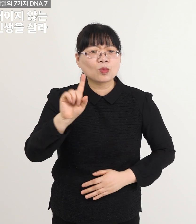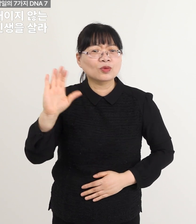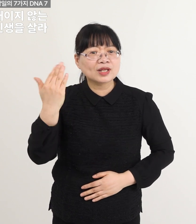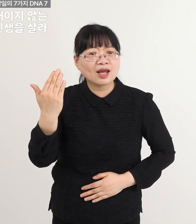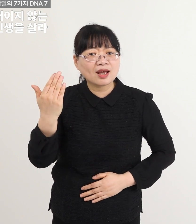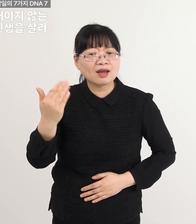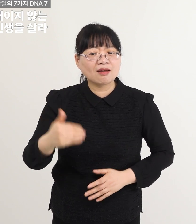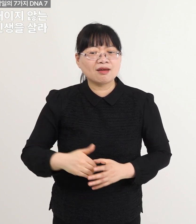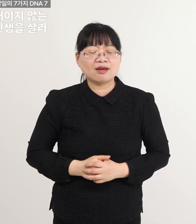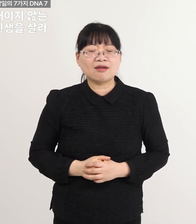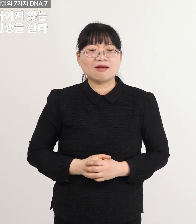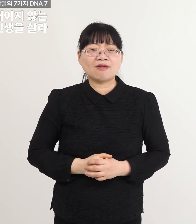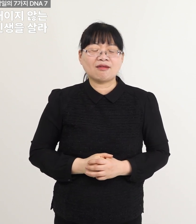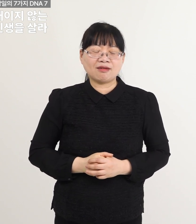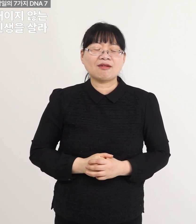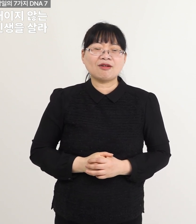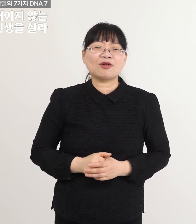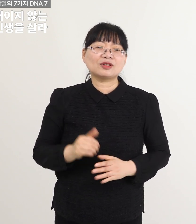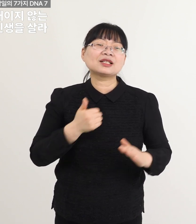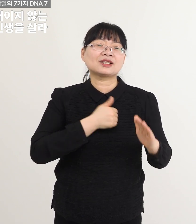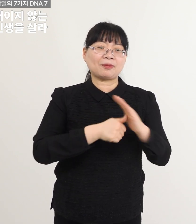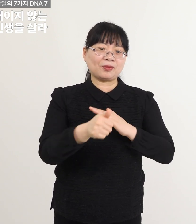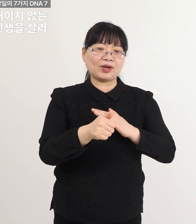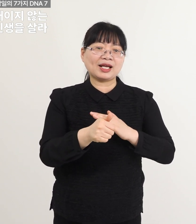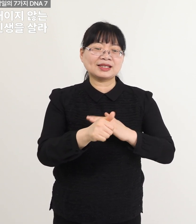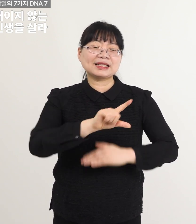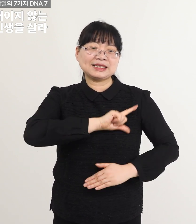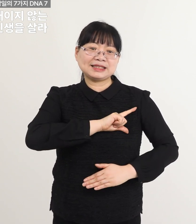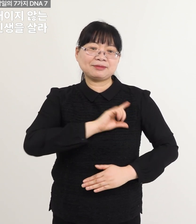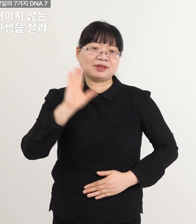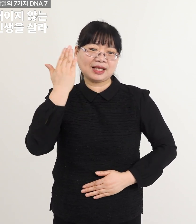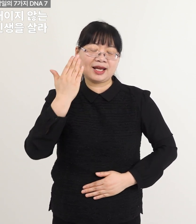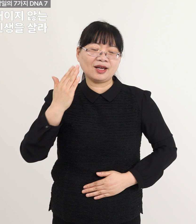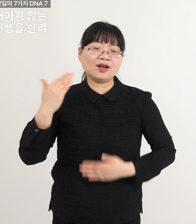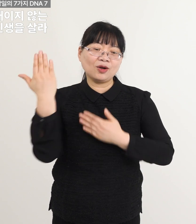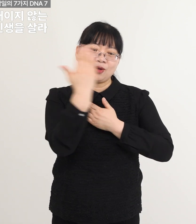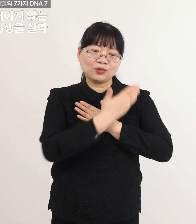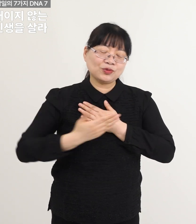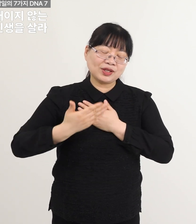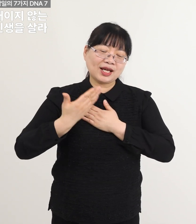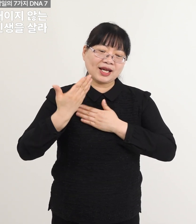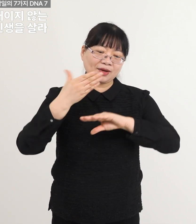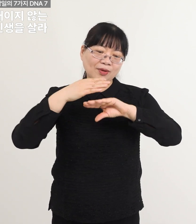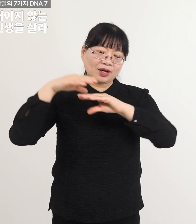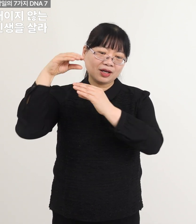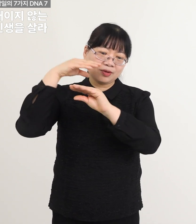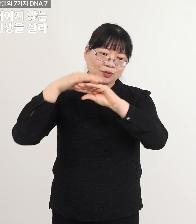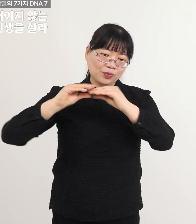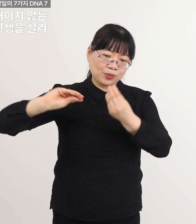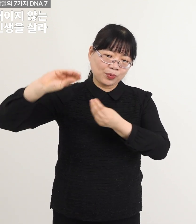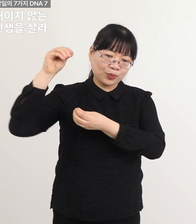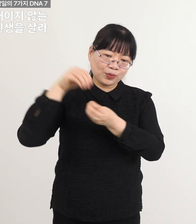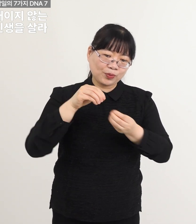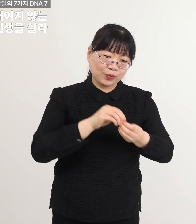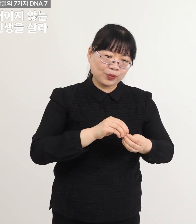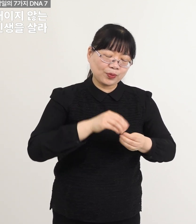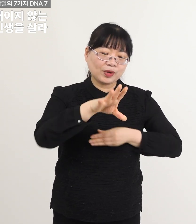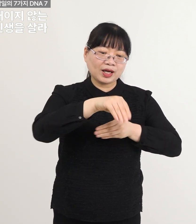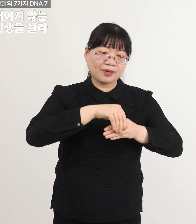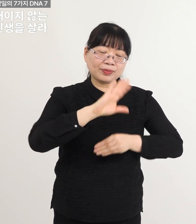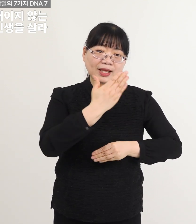될까요? 브랜드가 돼야 돼요. 우리의 DNA가 돼야 돼요. 그것이